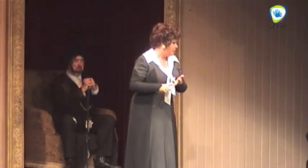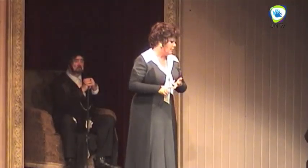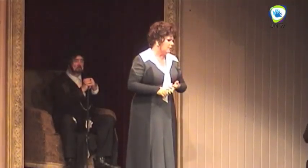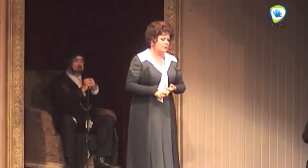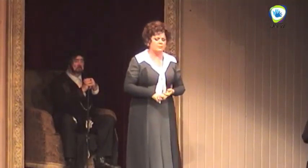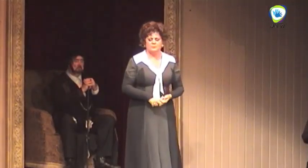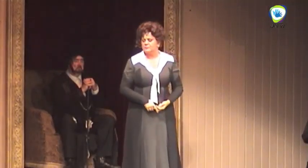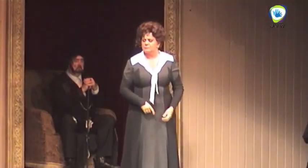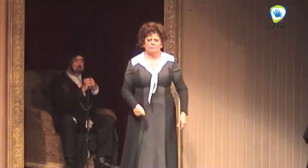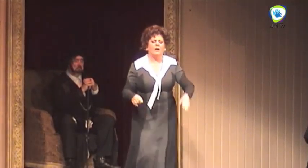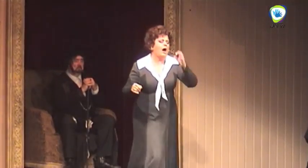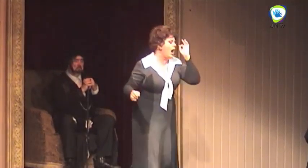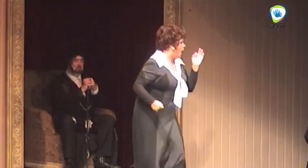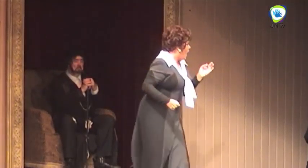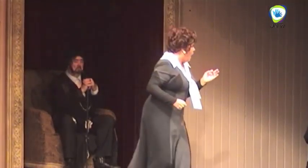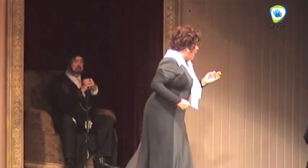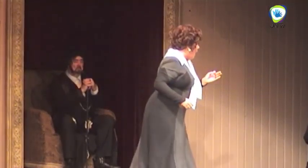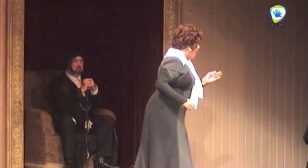Szába.